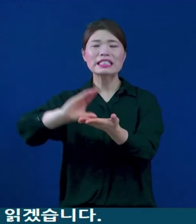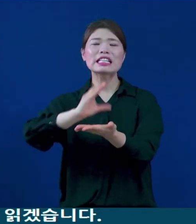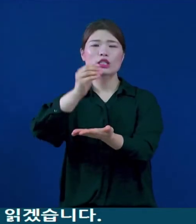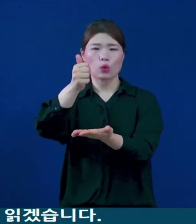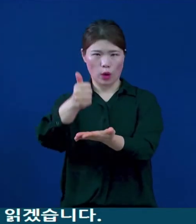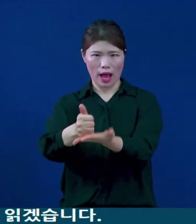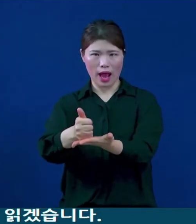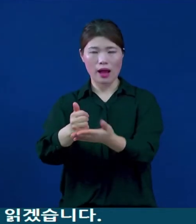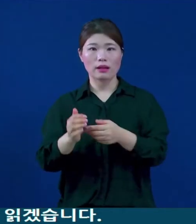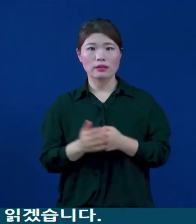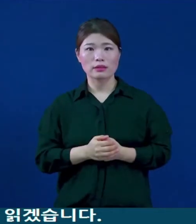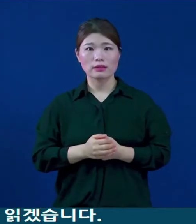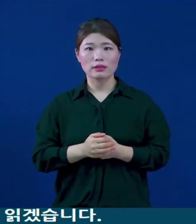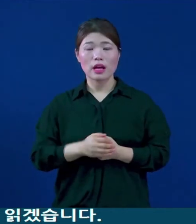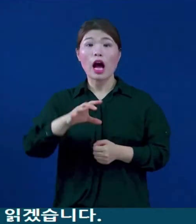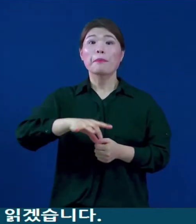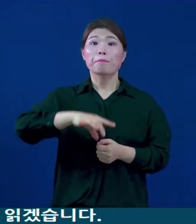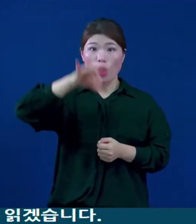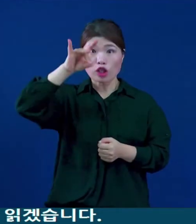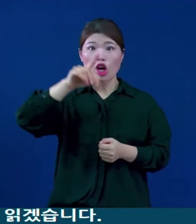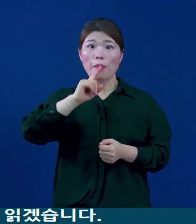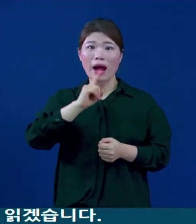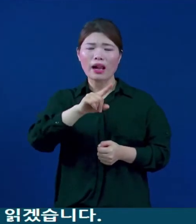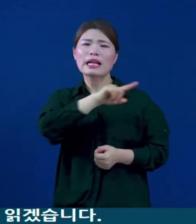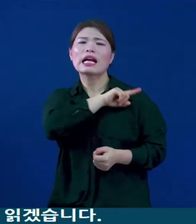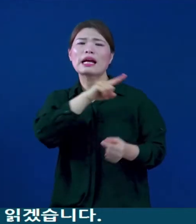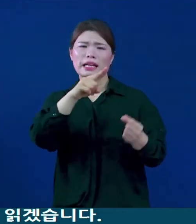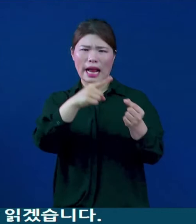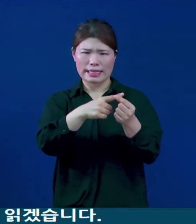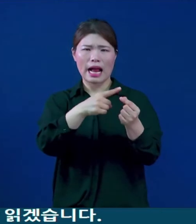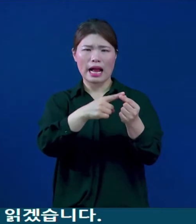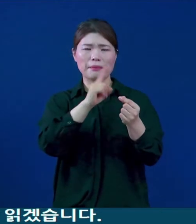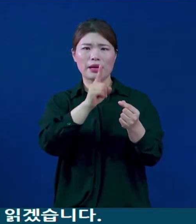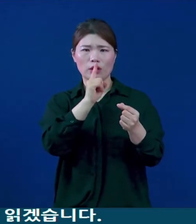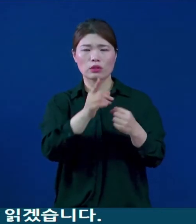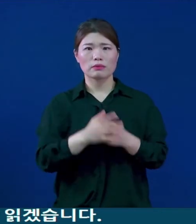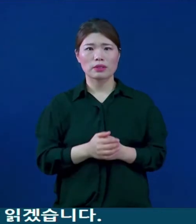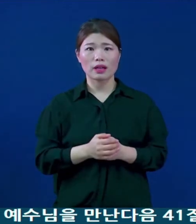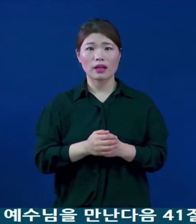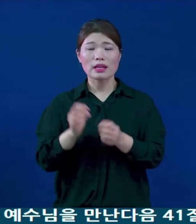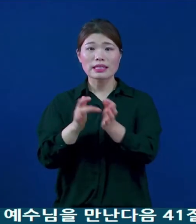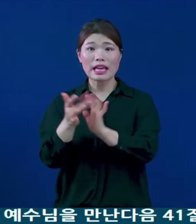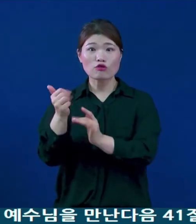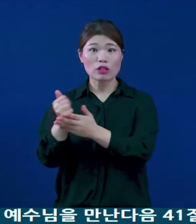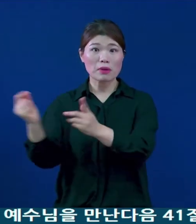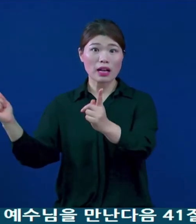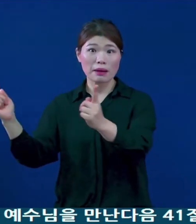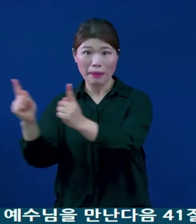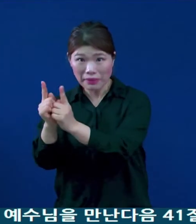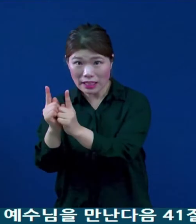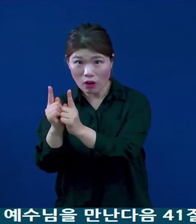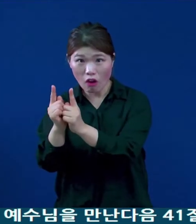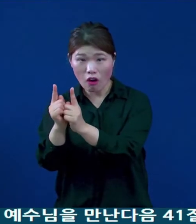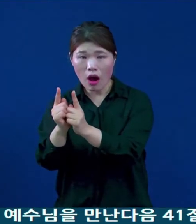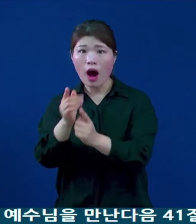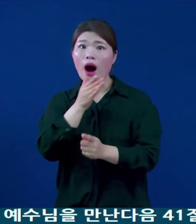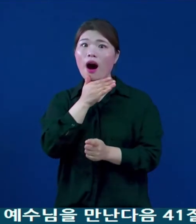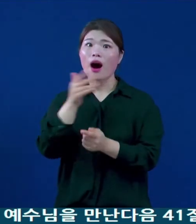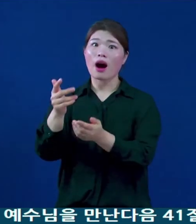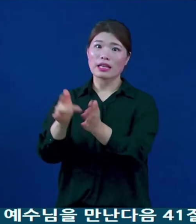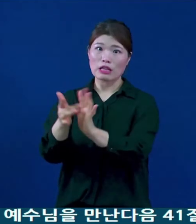그리스도라. 먼저라는 말은 가장 우선순위를 얘기하는 겁니다. 예수님을 만나자마자, 예수님이 메시아라는